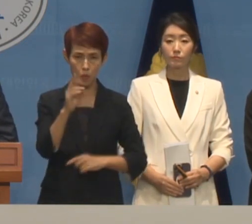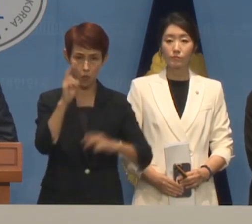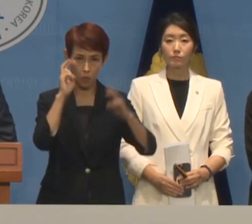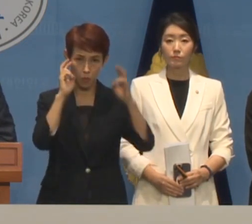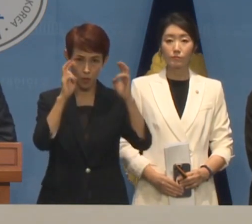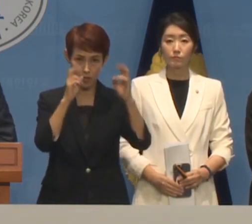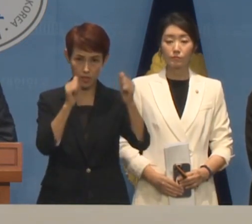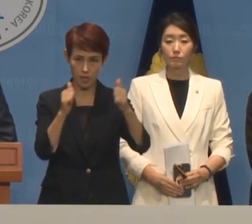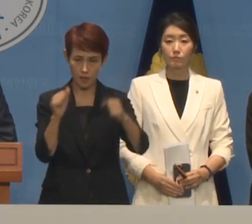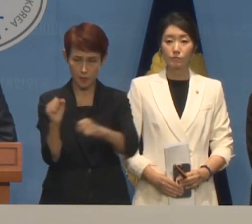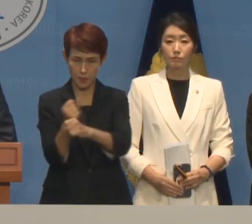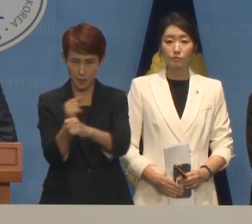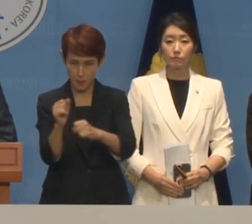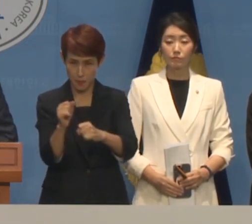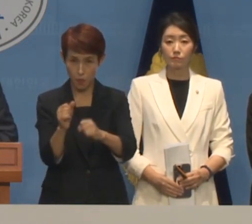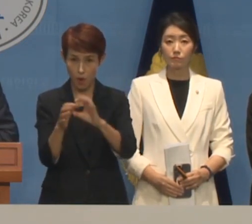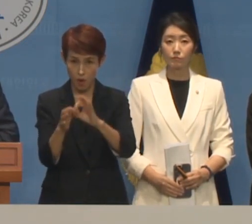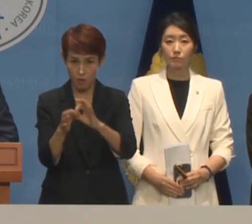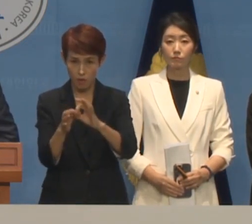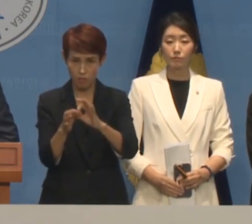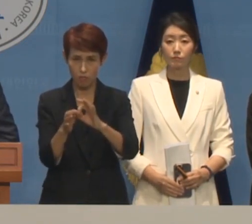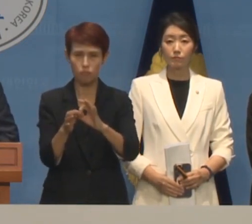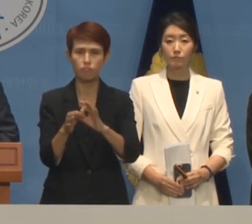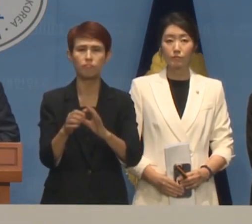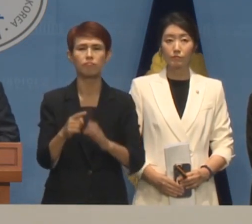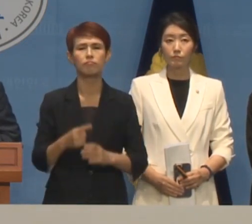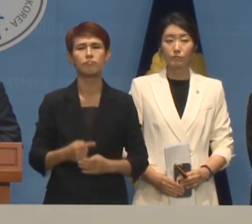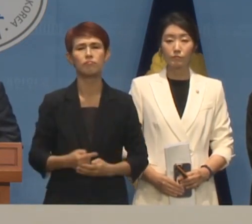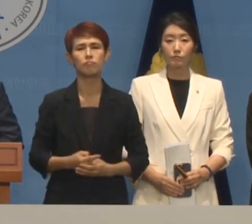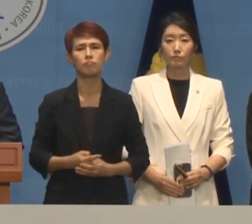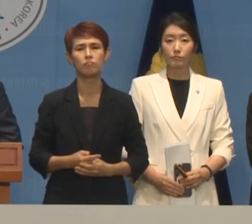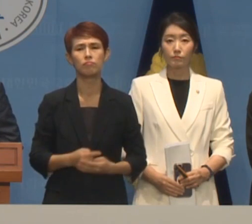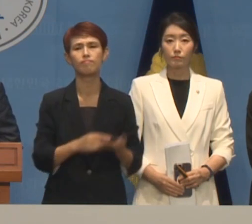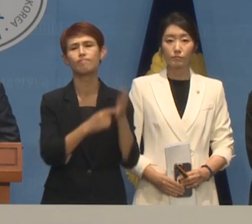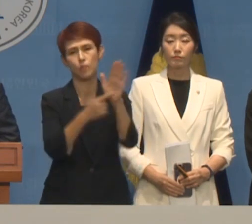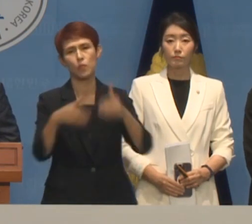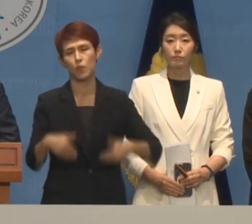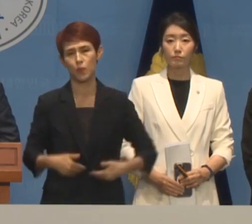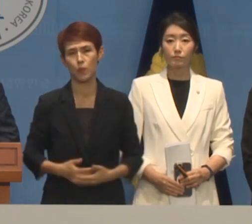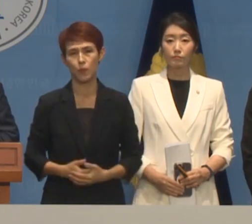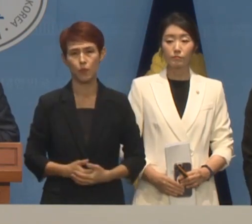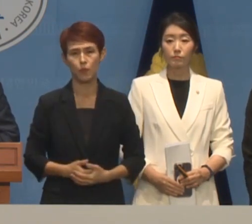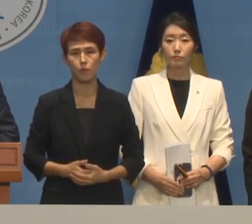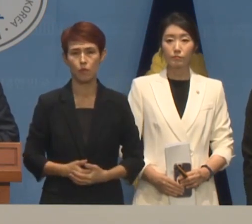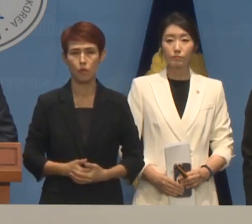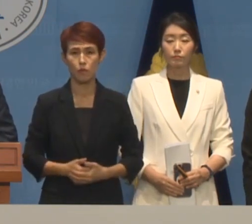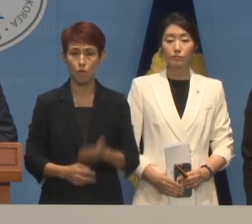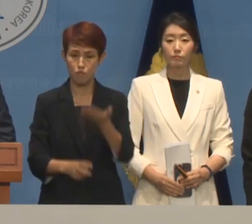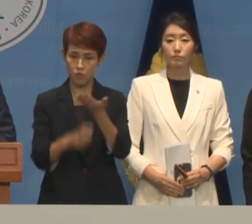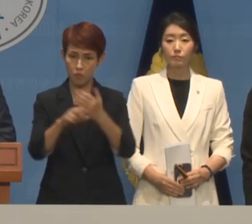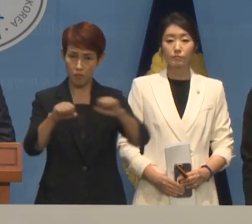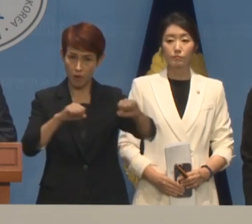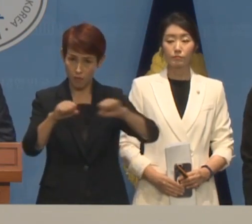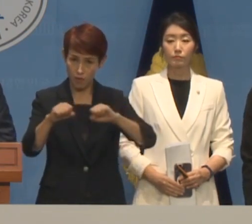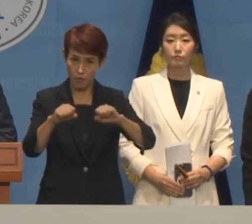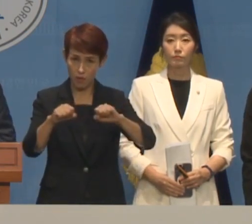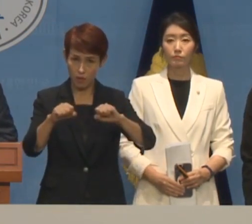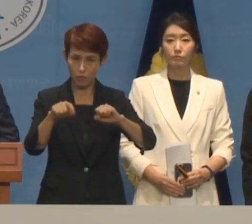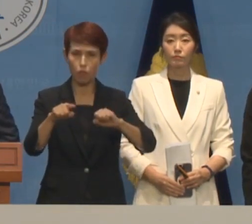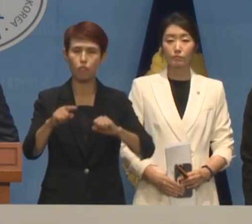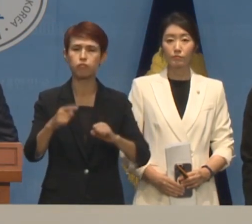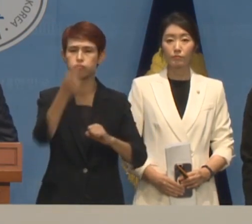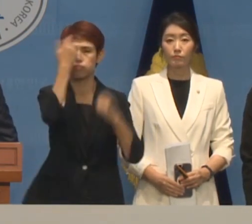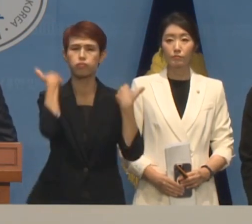메이슨 사건에서도 인정했습니다. 그러한 공동의 불법 행위에 대해서 국가가 구상 청구 소송을 동시에